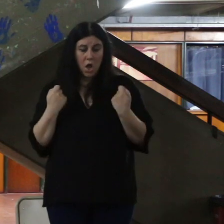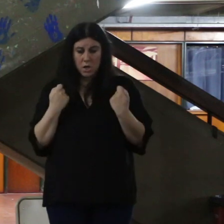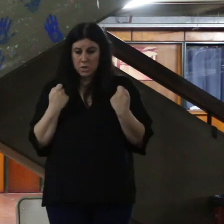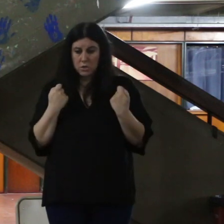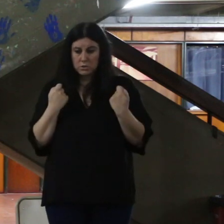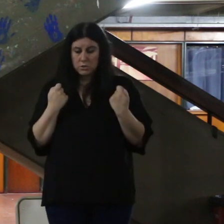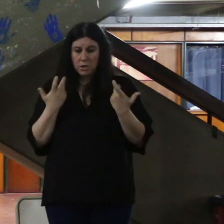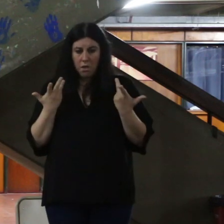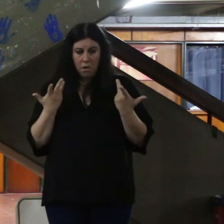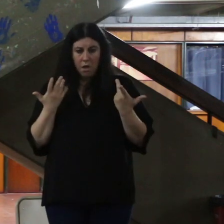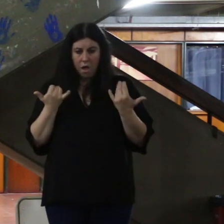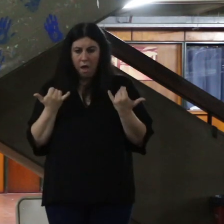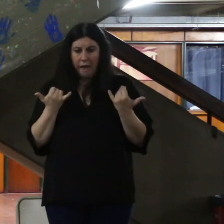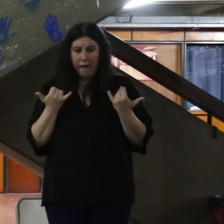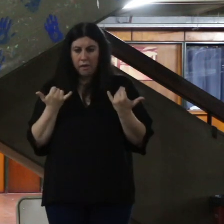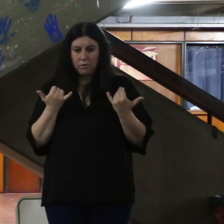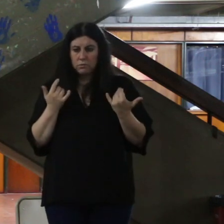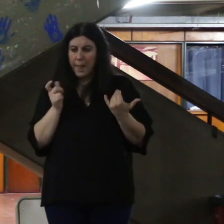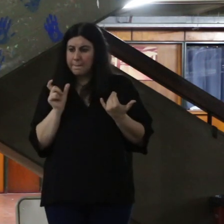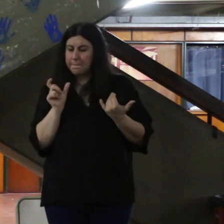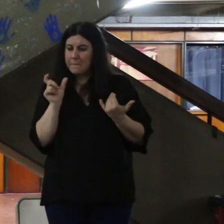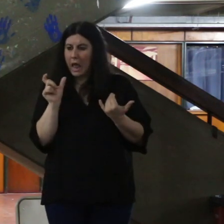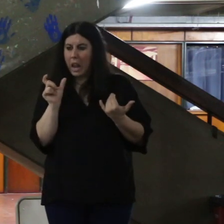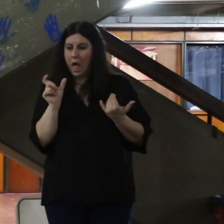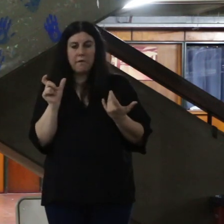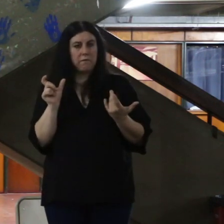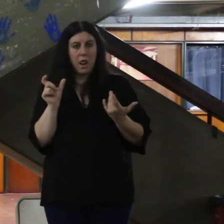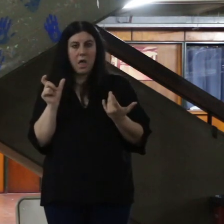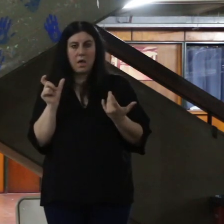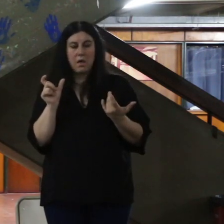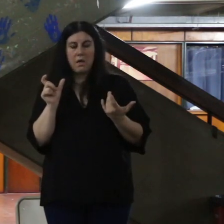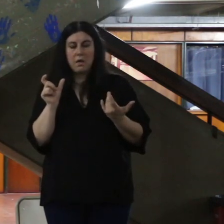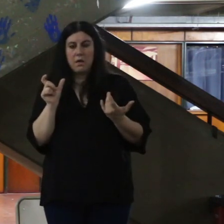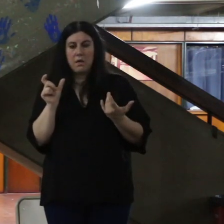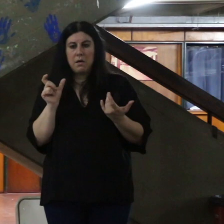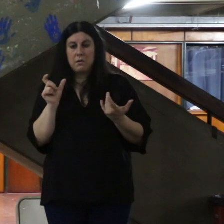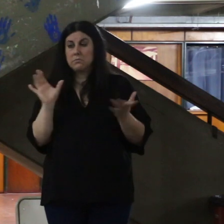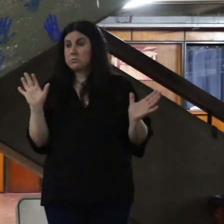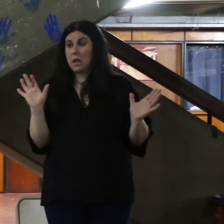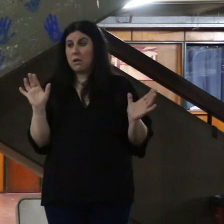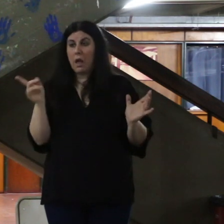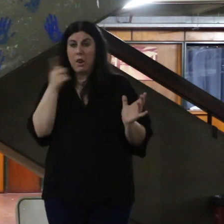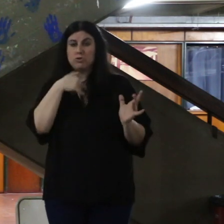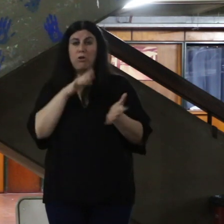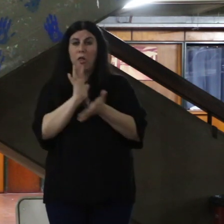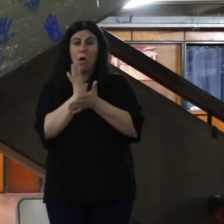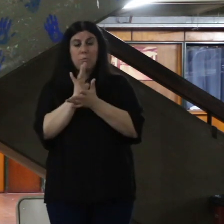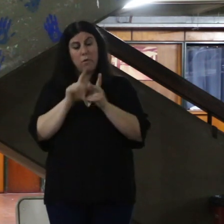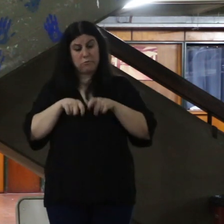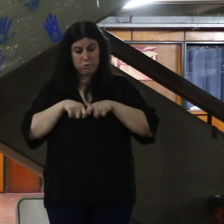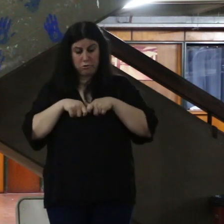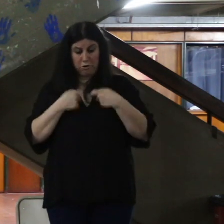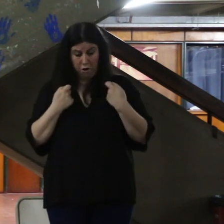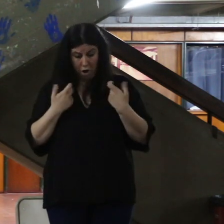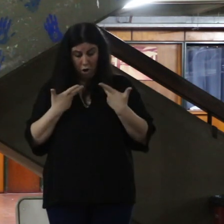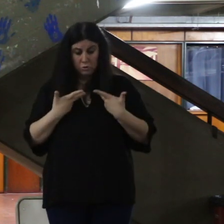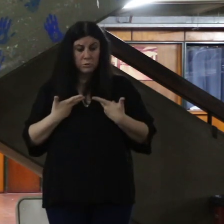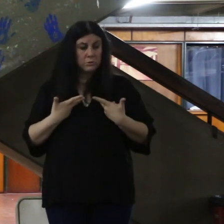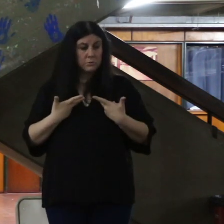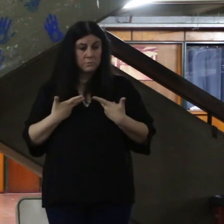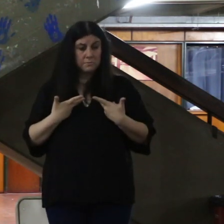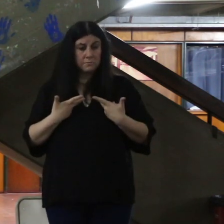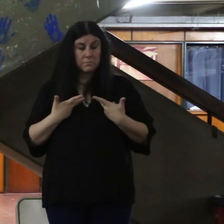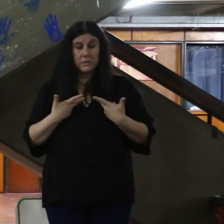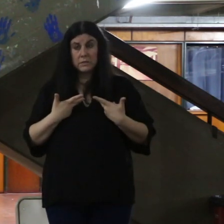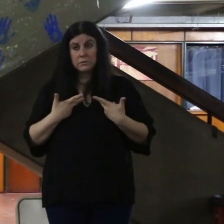es interesante, por ahí es poco académica, pero es que nos agarra rotos y la pandemia nos